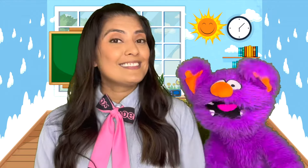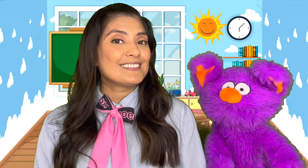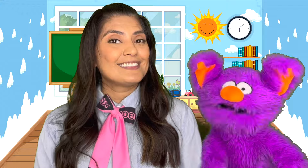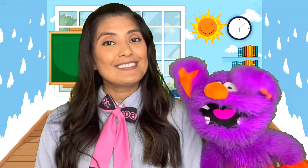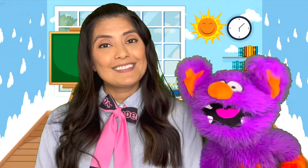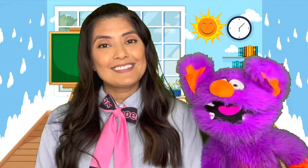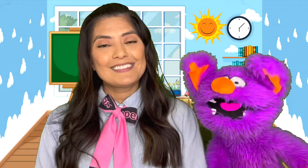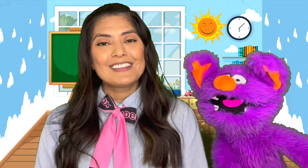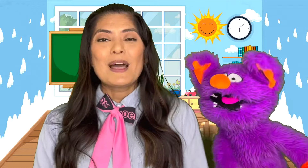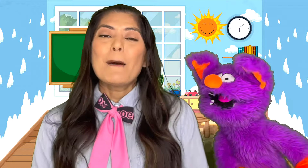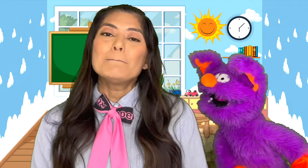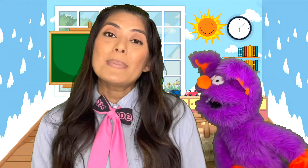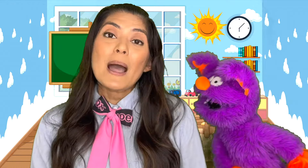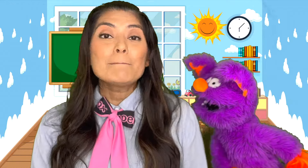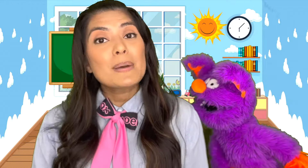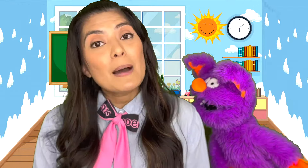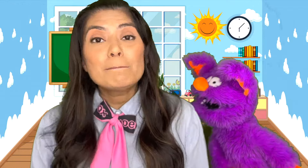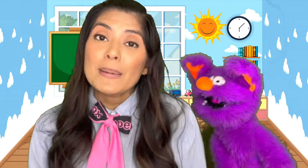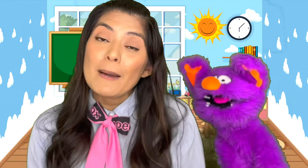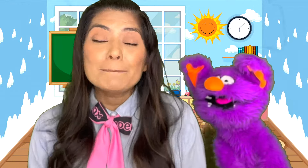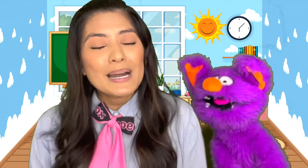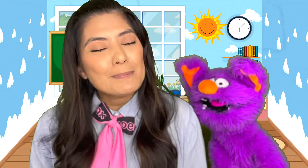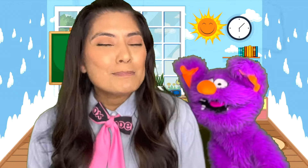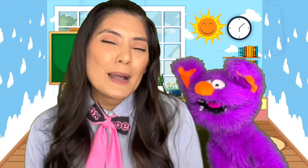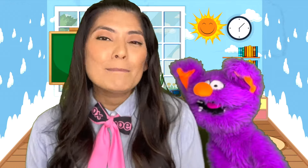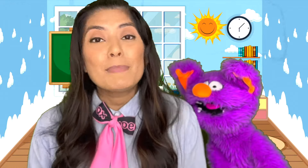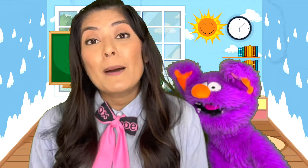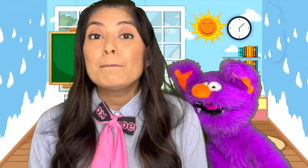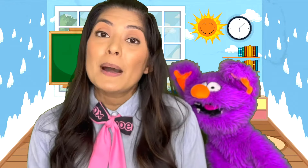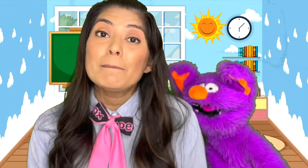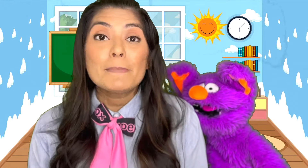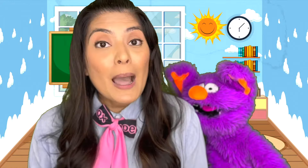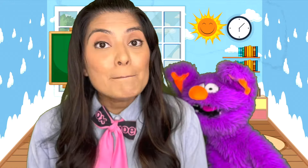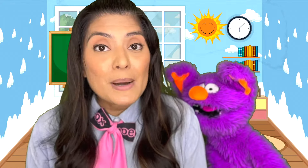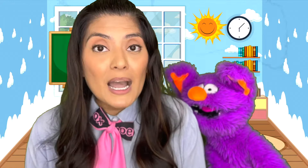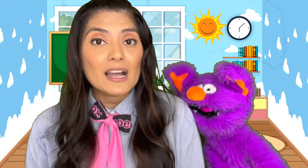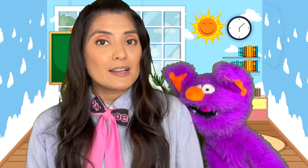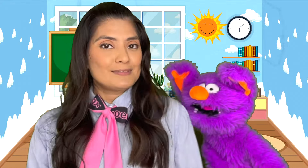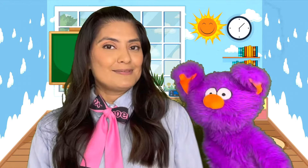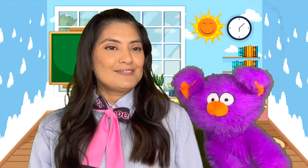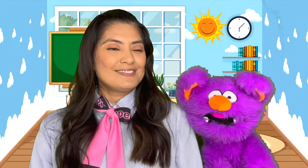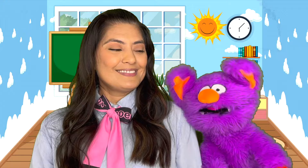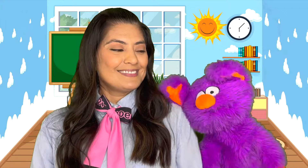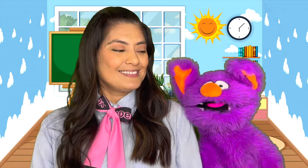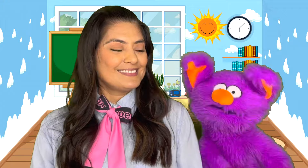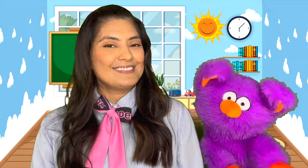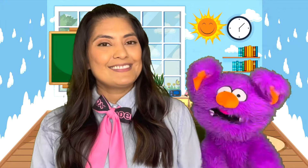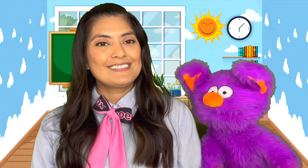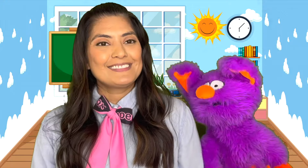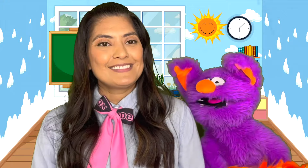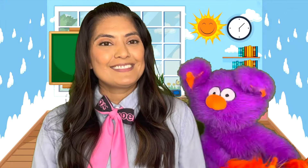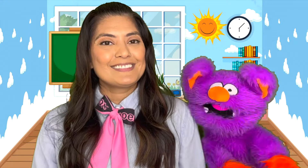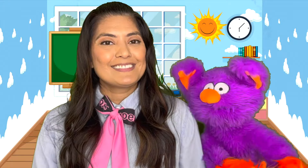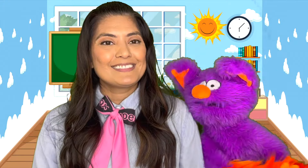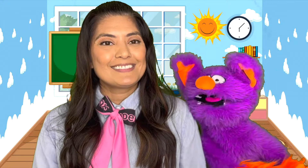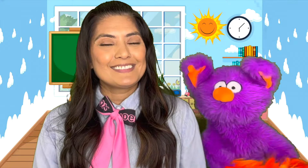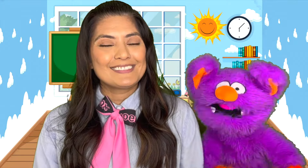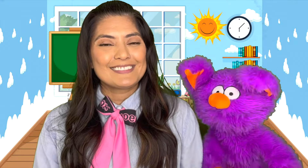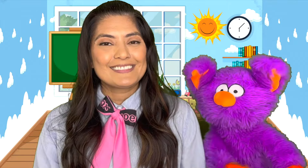mamá. Papá, papá, papá, papá, papá. Pa pa pa pa pa pa pa pa.